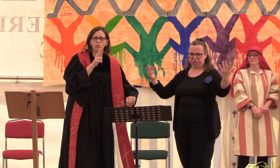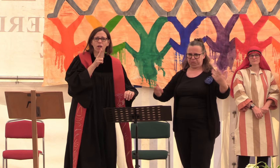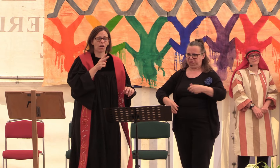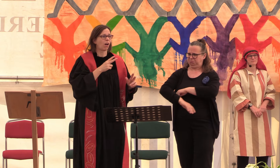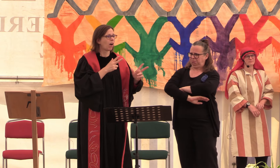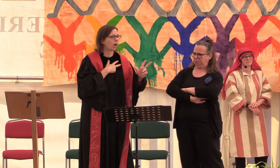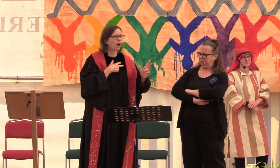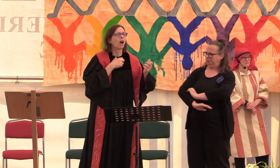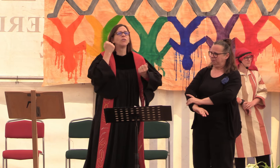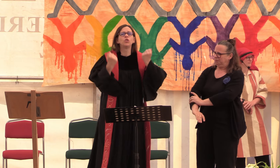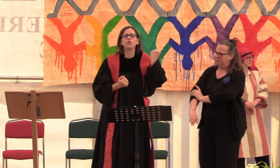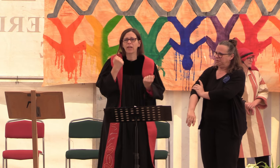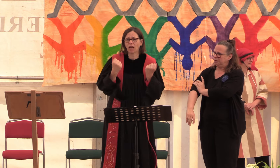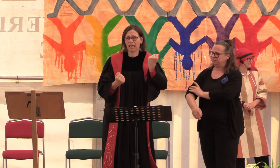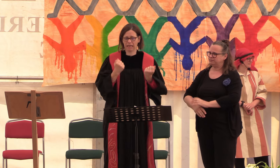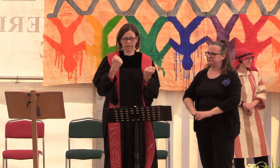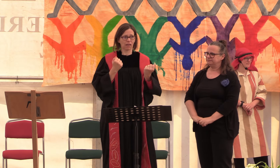Ja, das ist wichtig